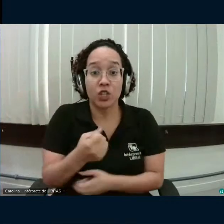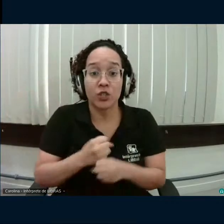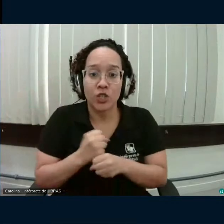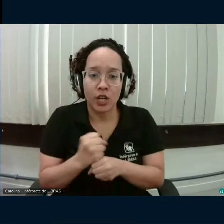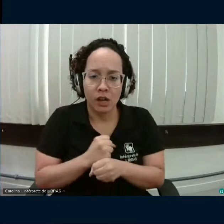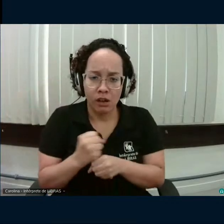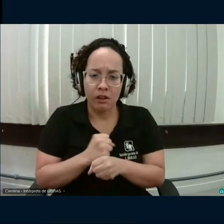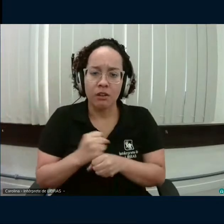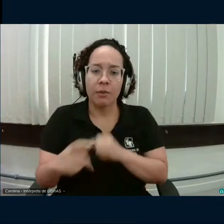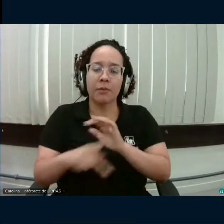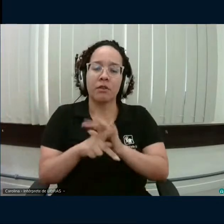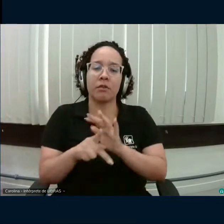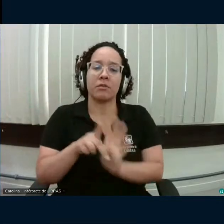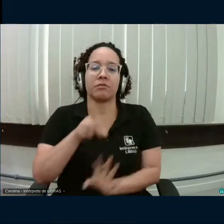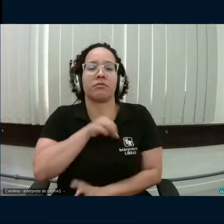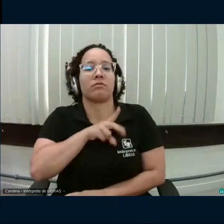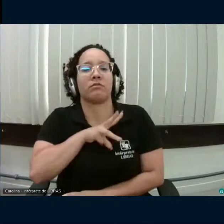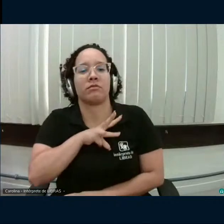profissional no Brasil.